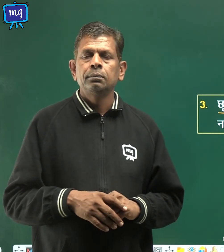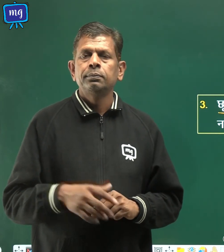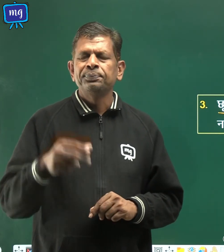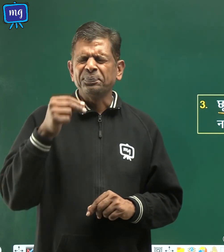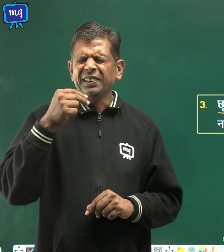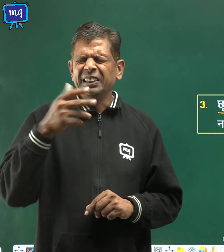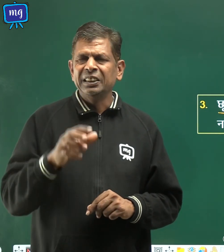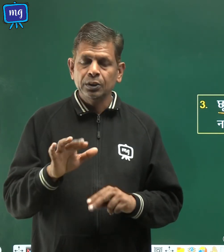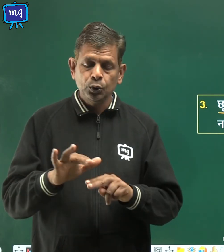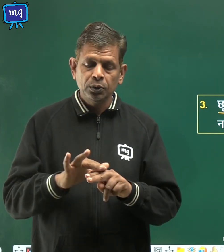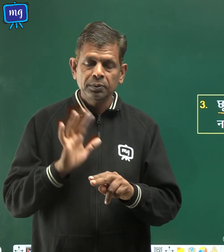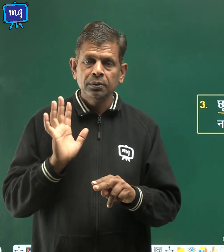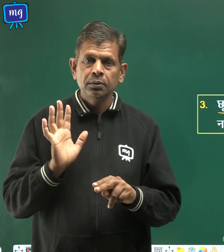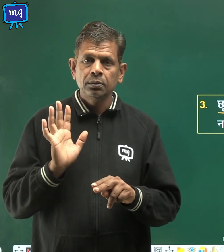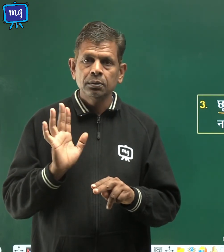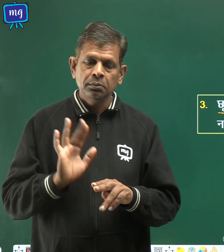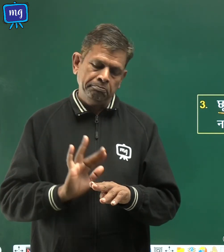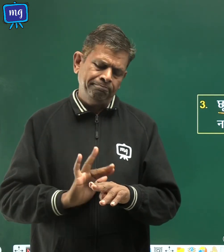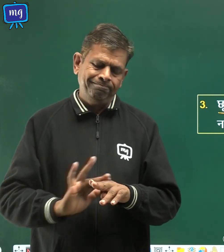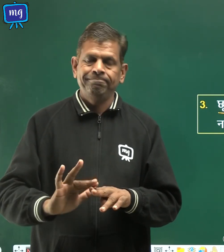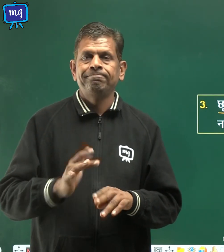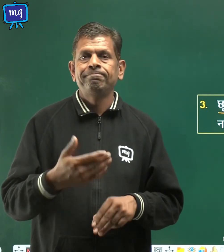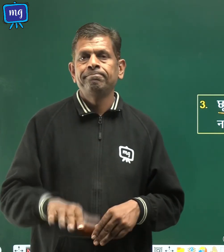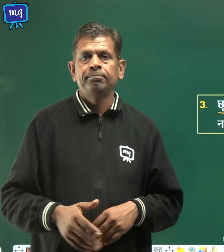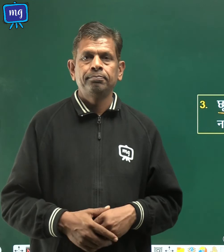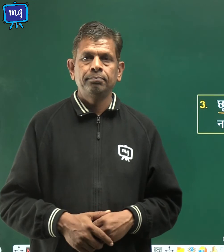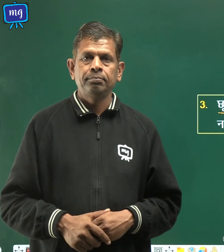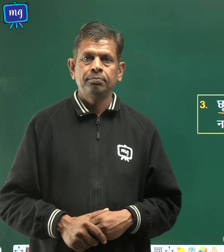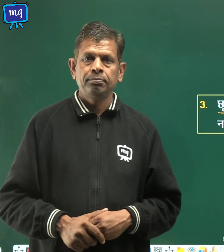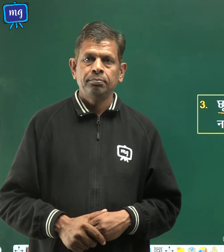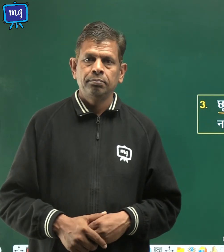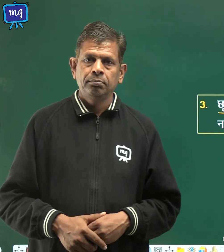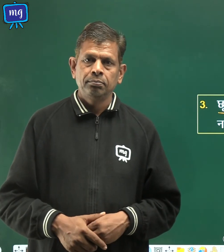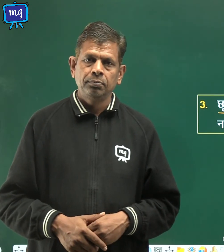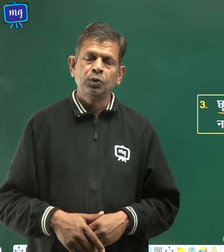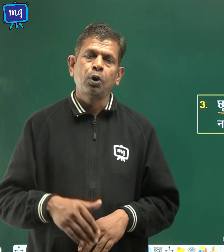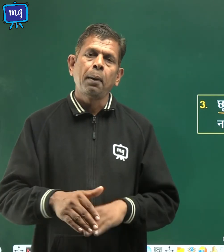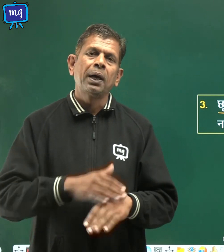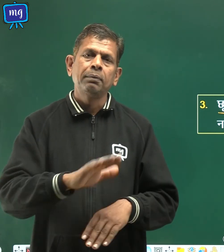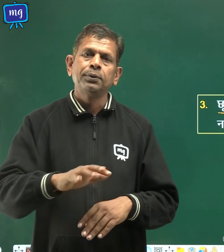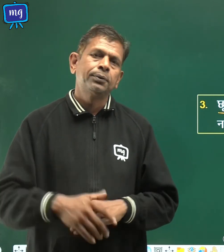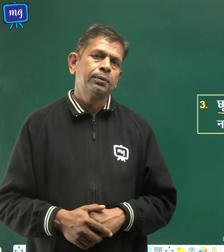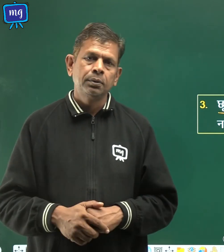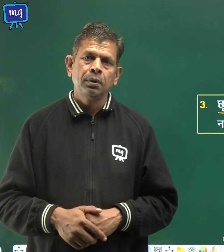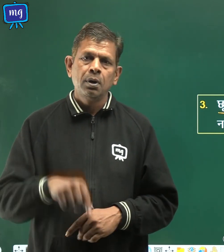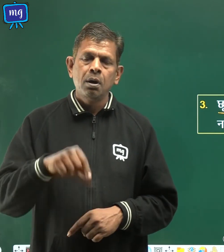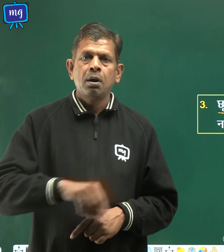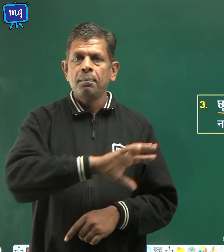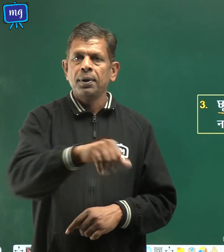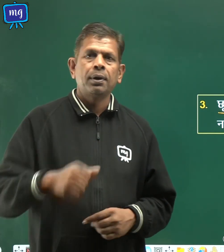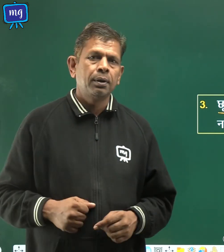क्षारक छूने में चिकने होते हैं। तो प्यारे बच्चों, अब